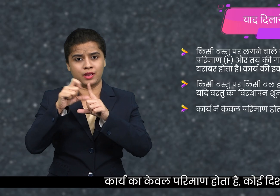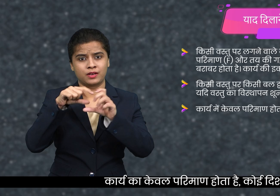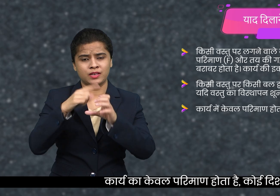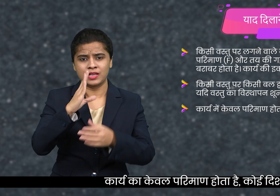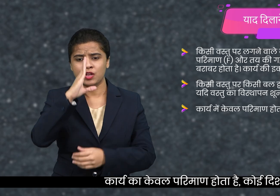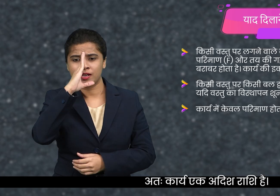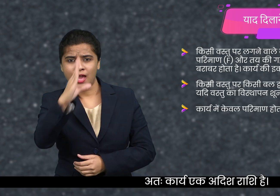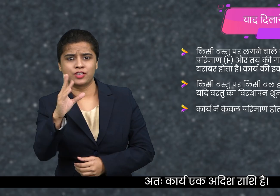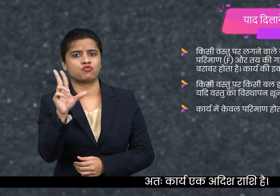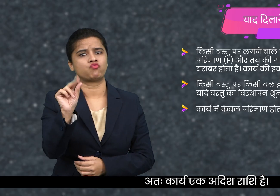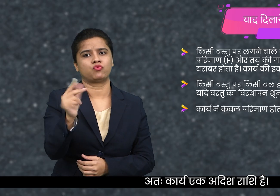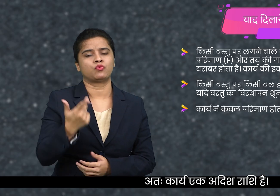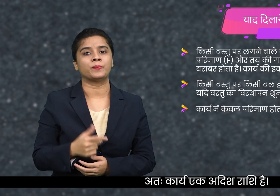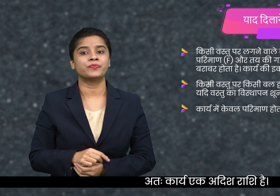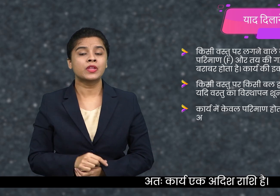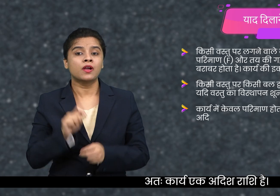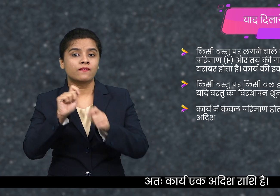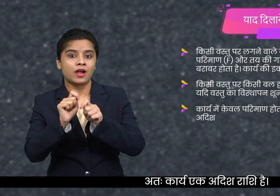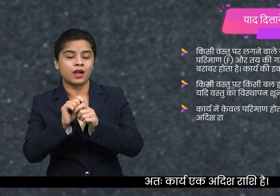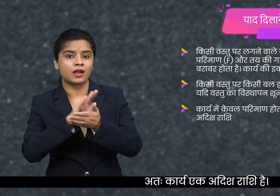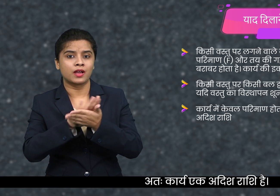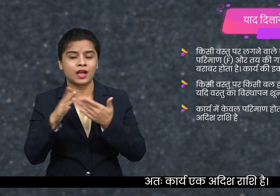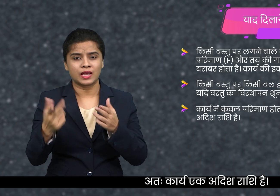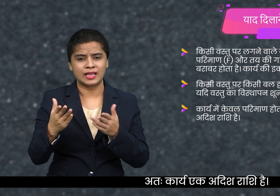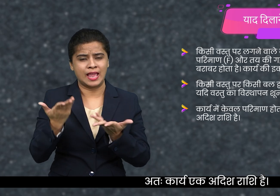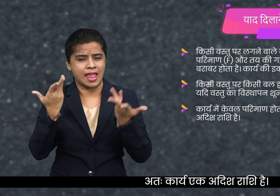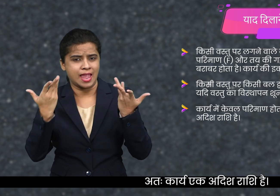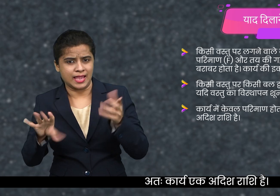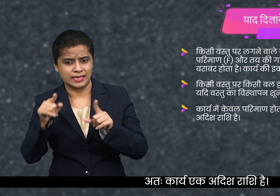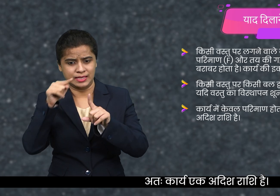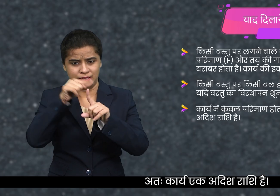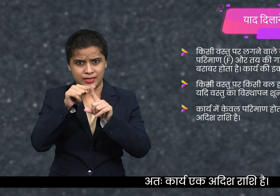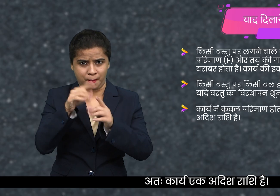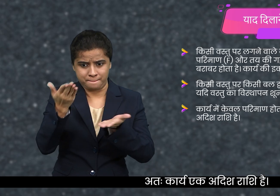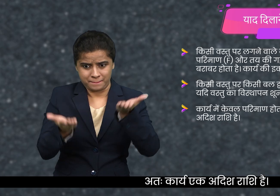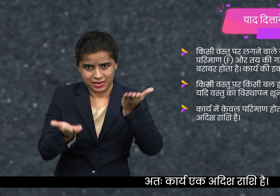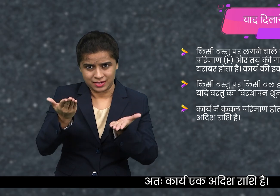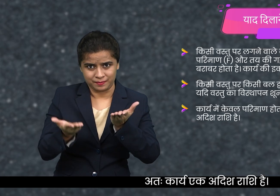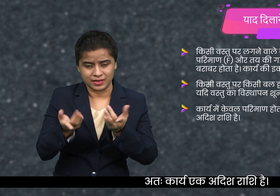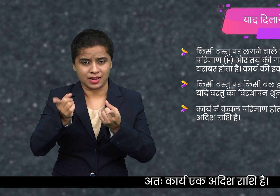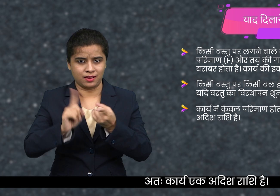दिशा नहीं। अतः कार्य एक अदिश राशि है।